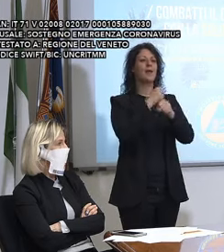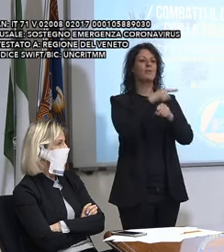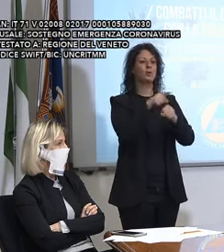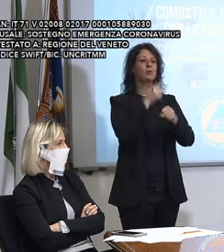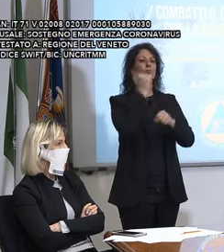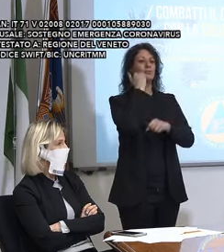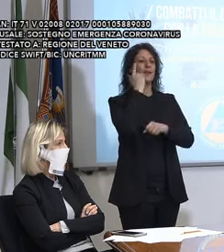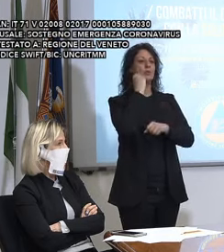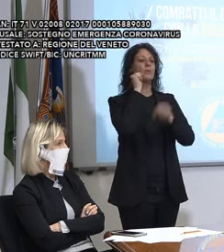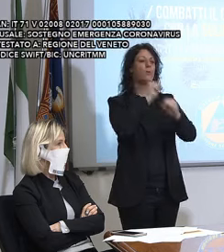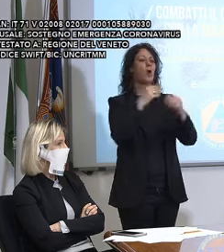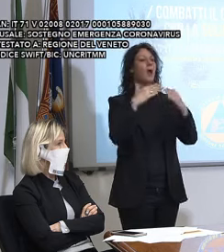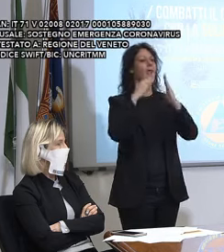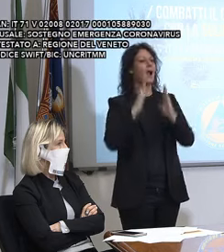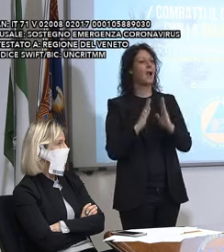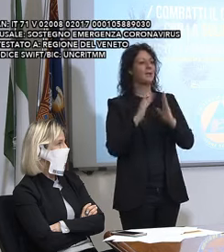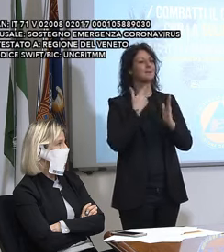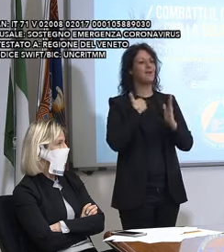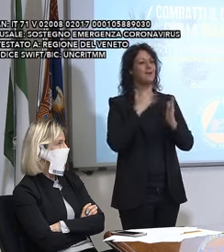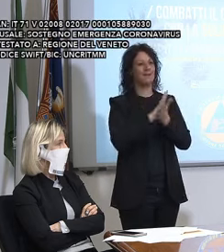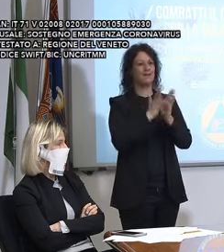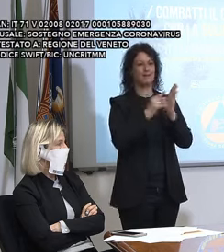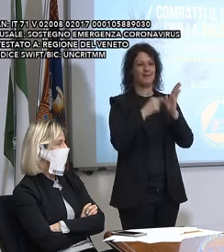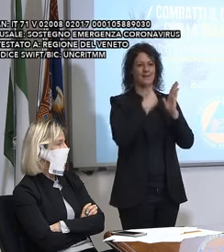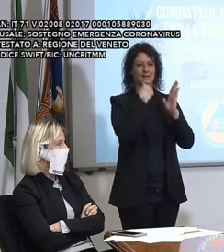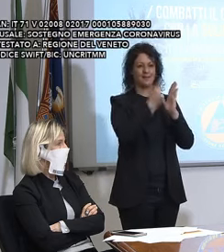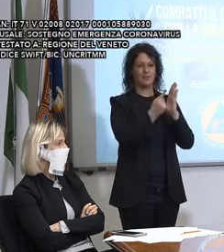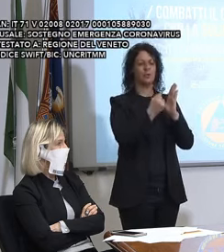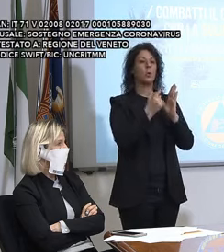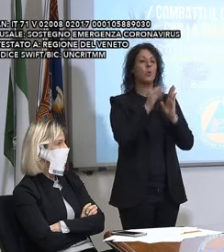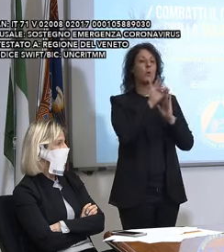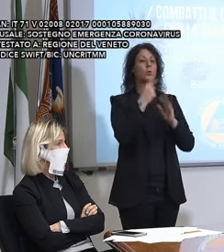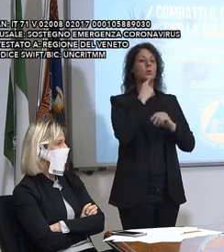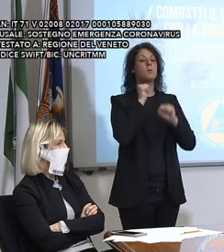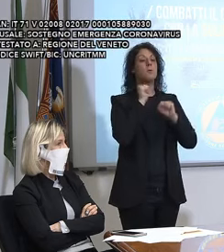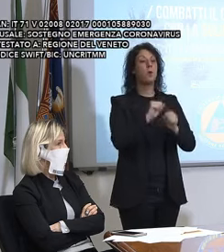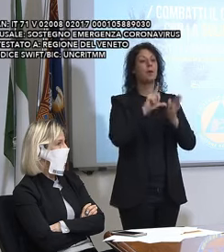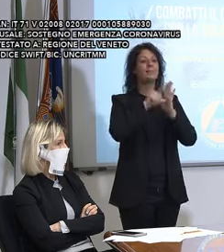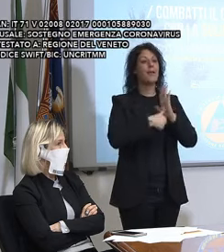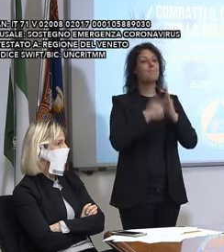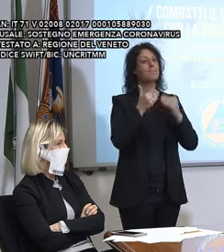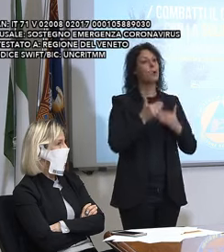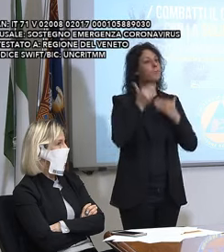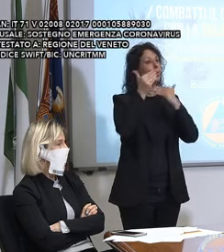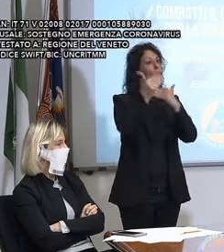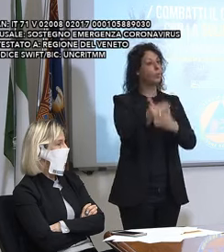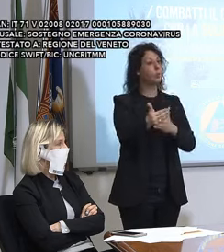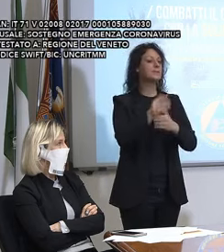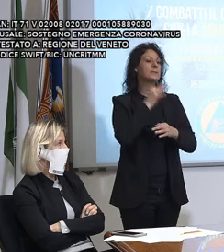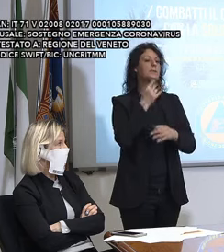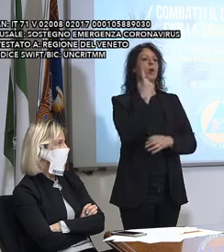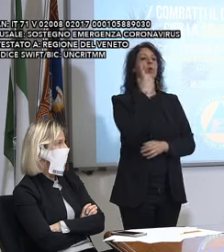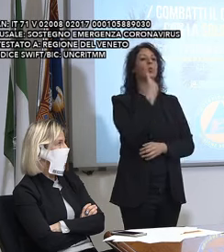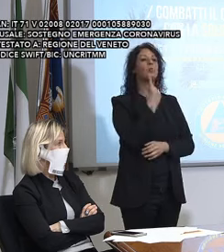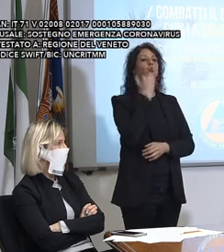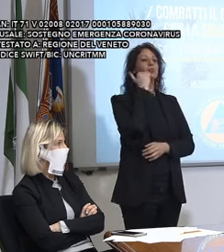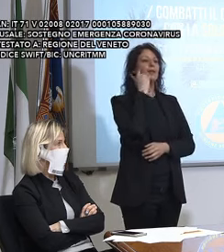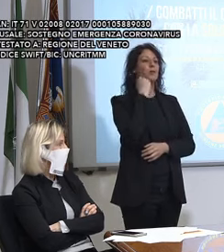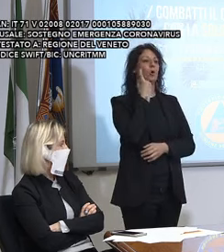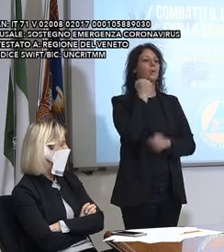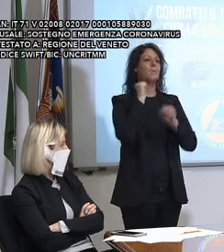molti giustamente dicono ma si dovrebbe prorogare il congedo parentale, ad esempio, e quindi al modo uno dei genitori di poter continuare a seguire i